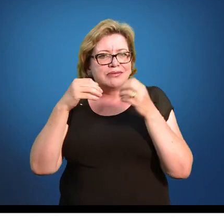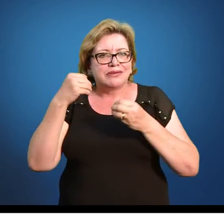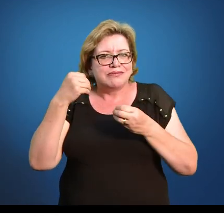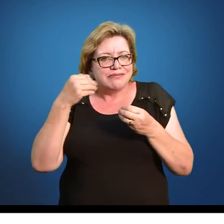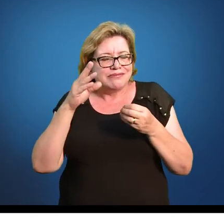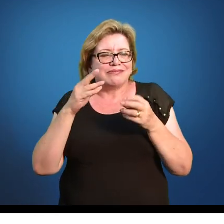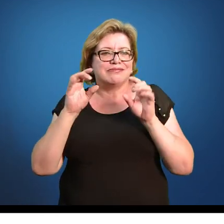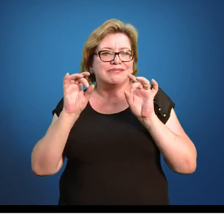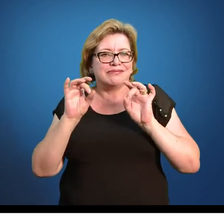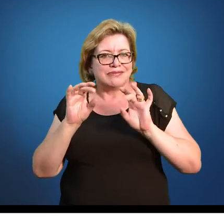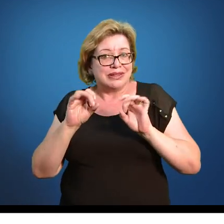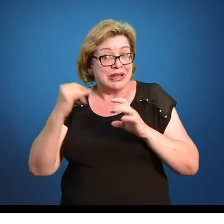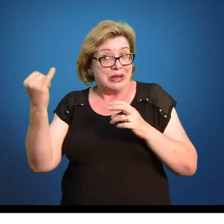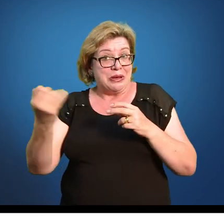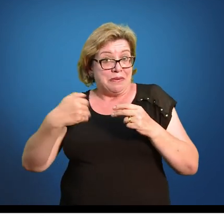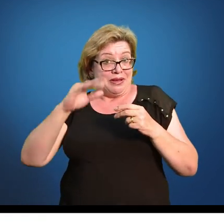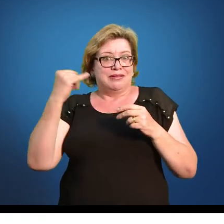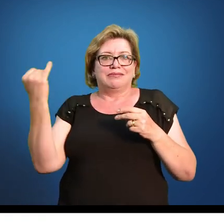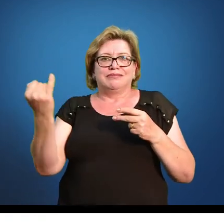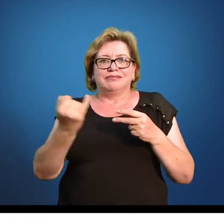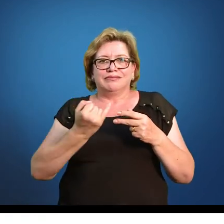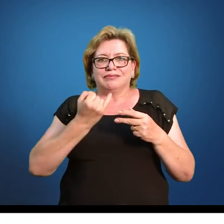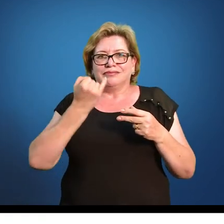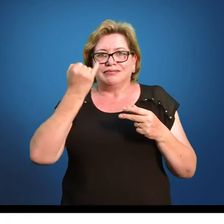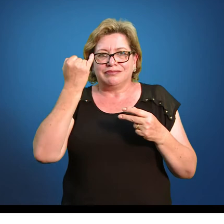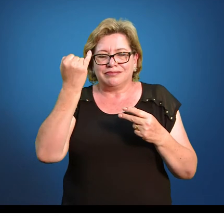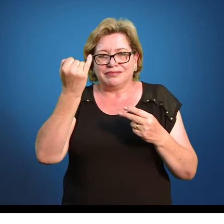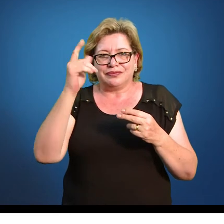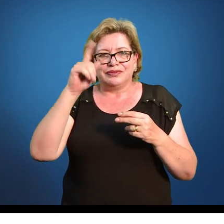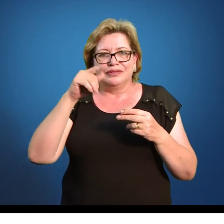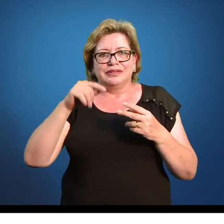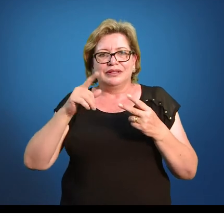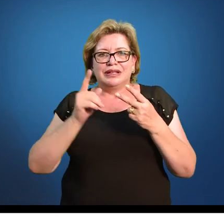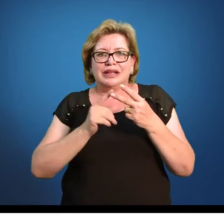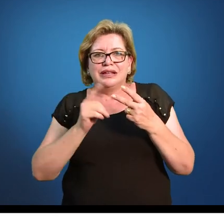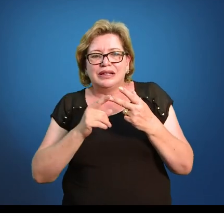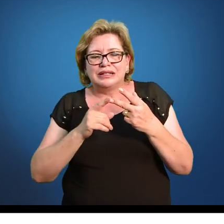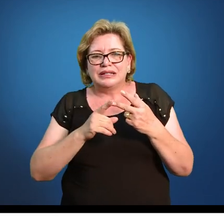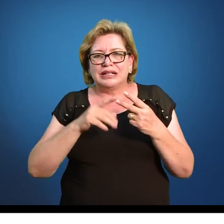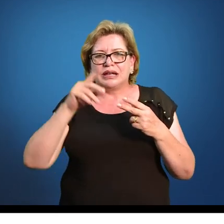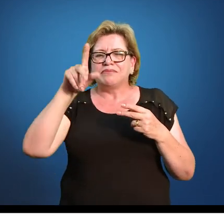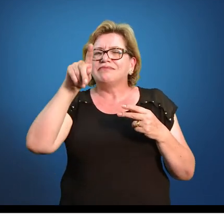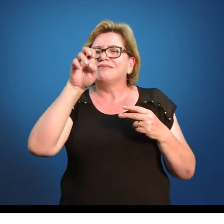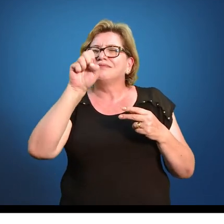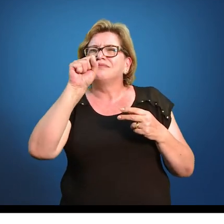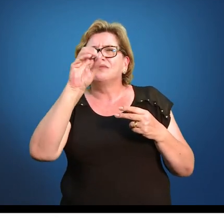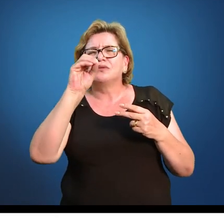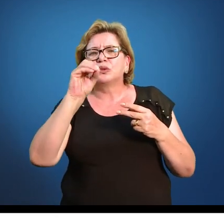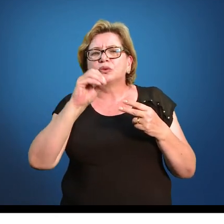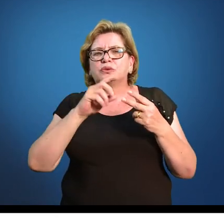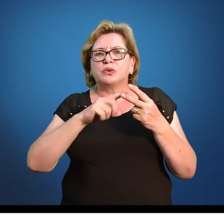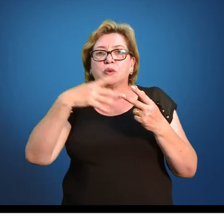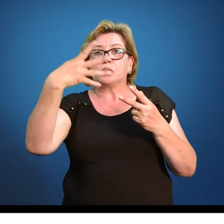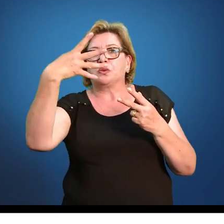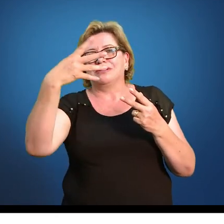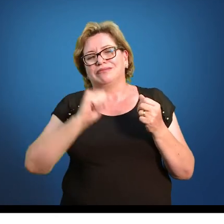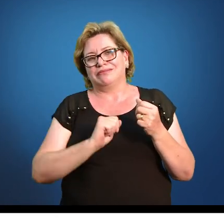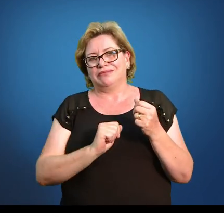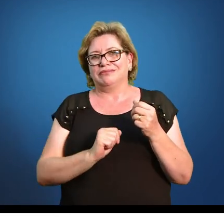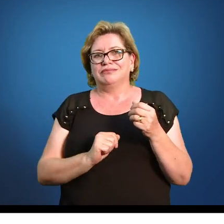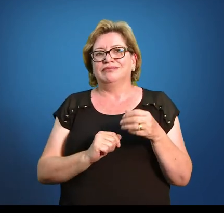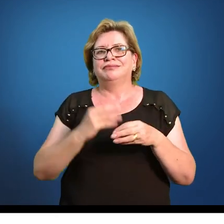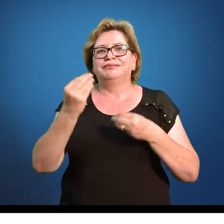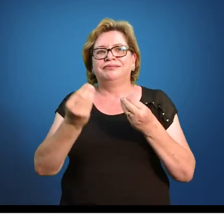ela tinha uma importância maior, né, no contexto para ele, e ele falou, não, essa aqui tem peso 4.